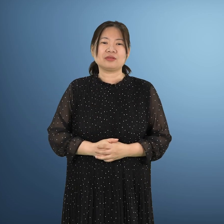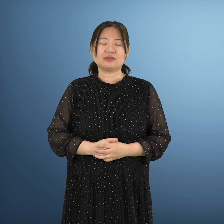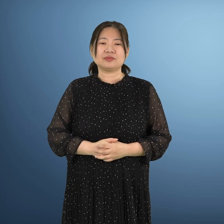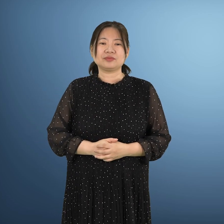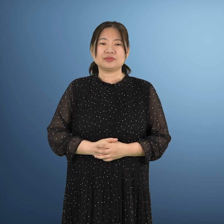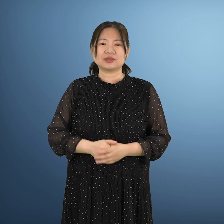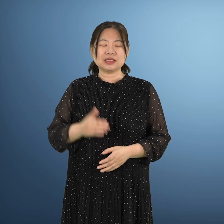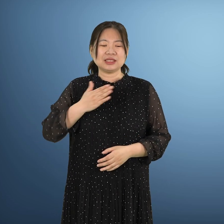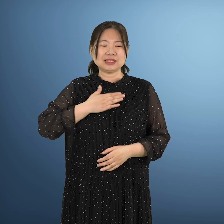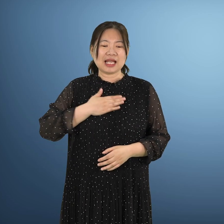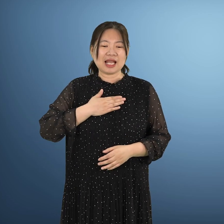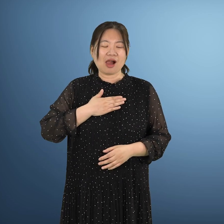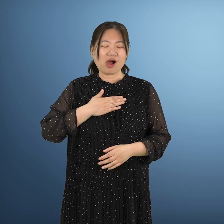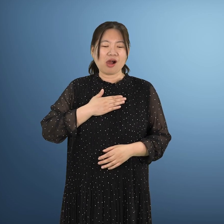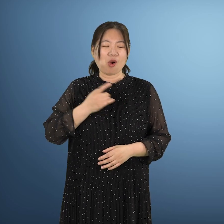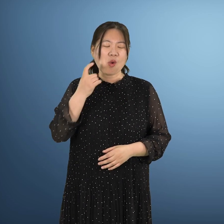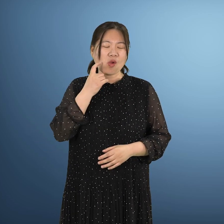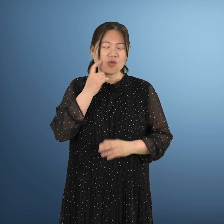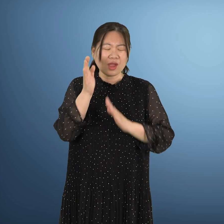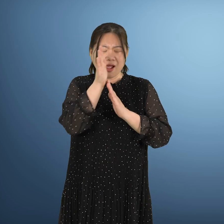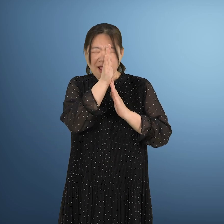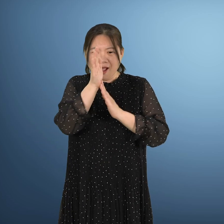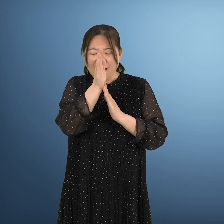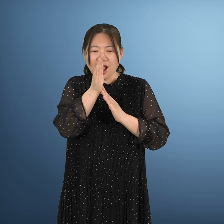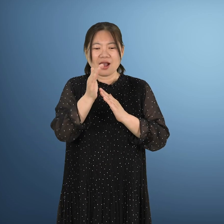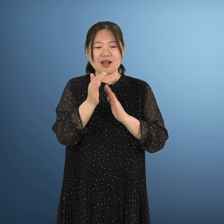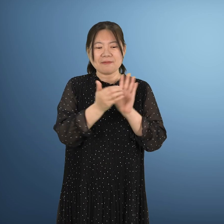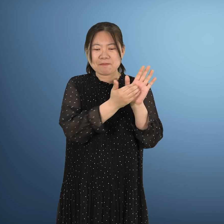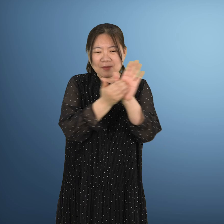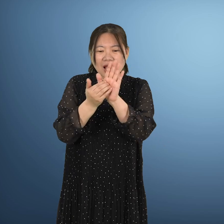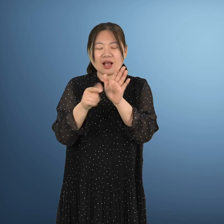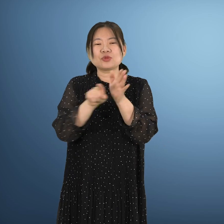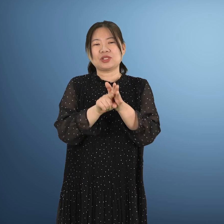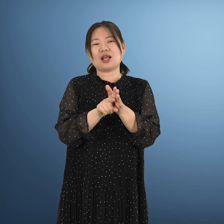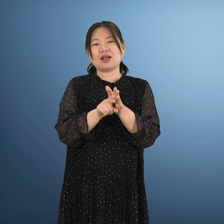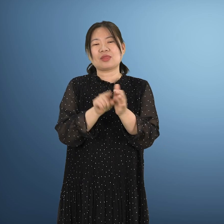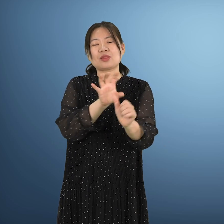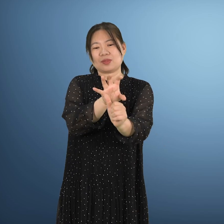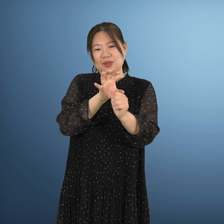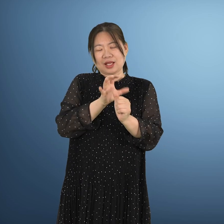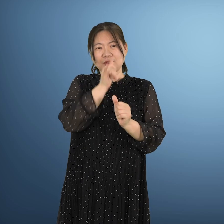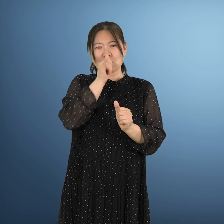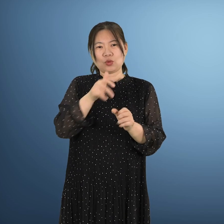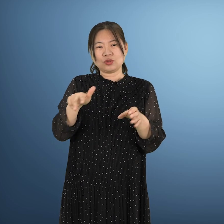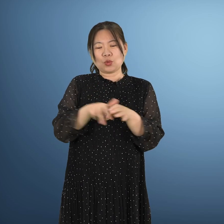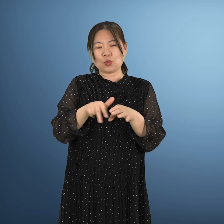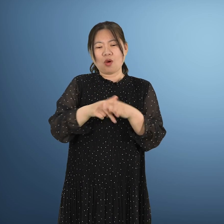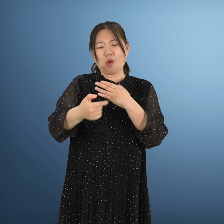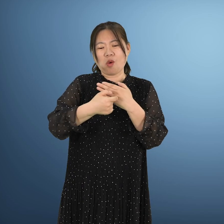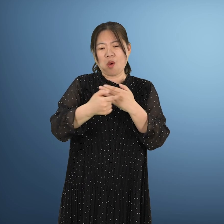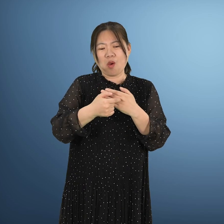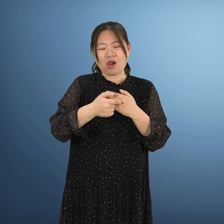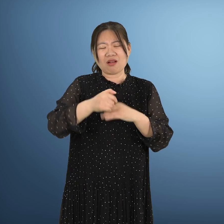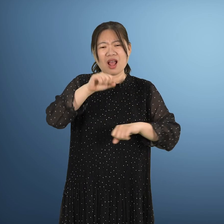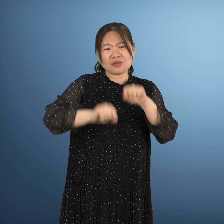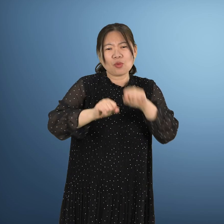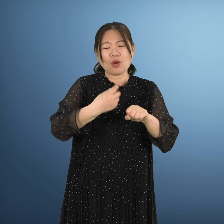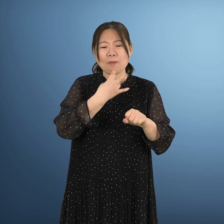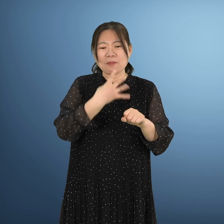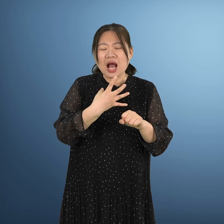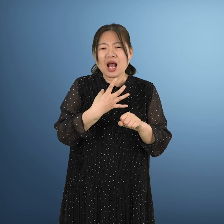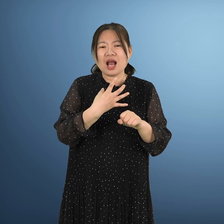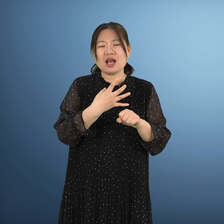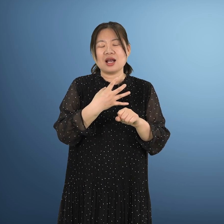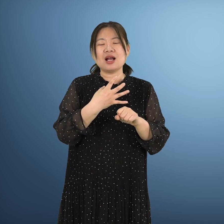자기들의 면피용으로 어떤 위선을 가리기 위해서 종교적인 형식으로만 맹세를